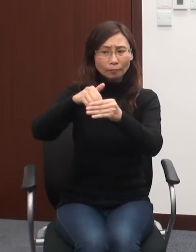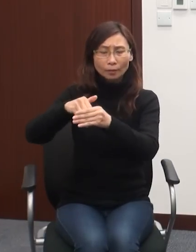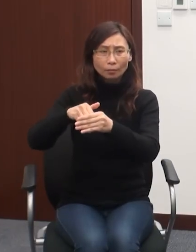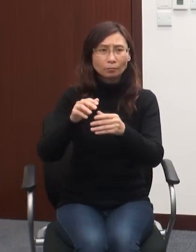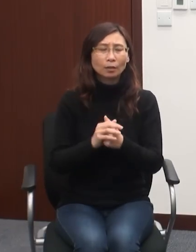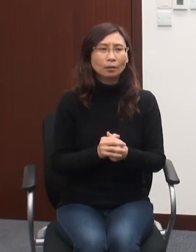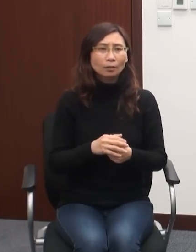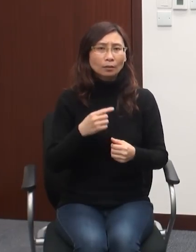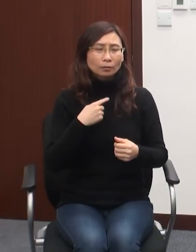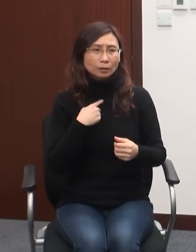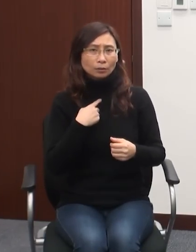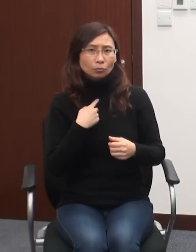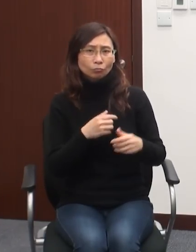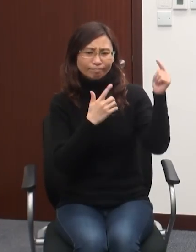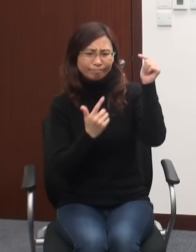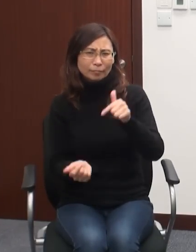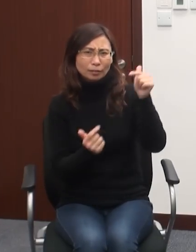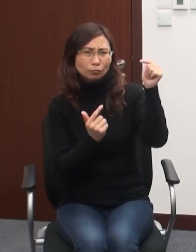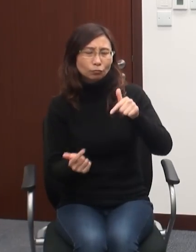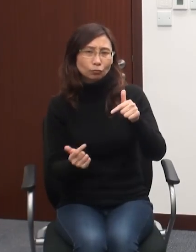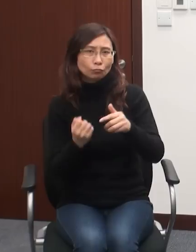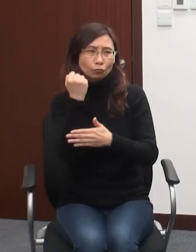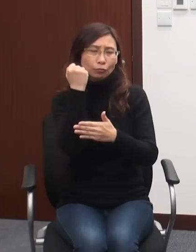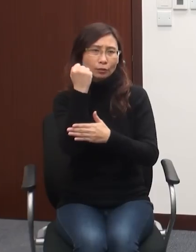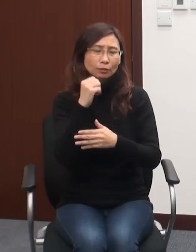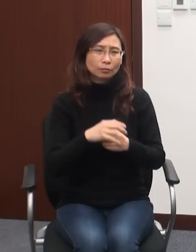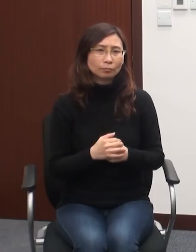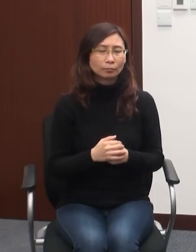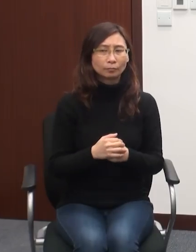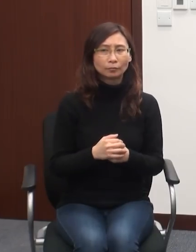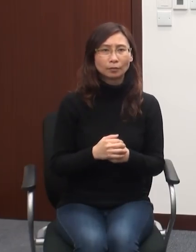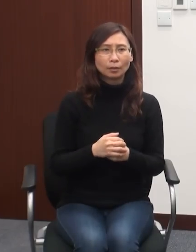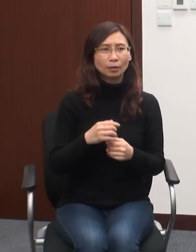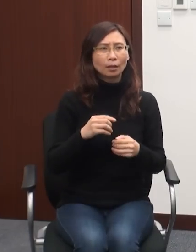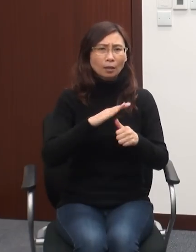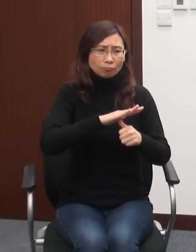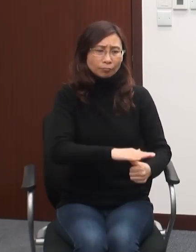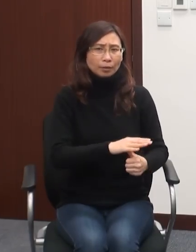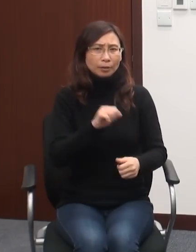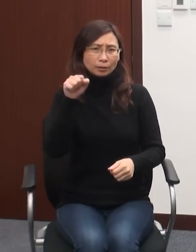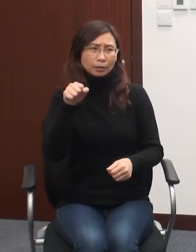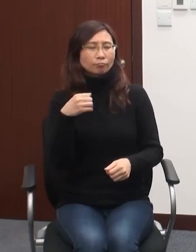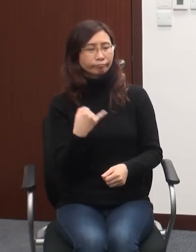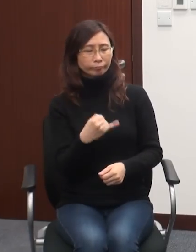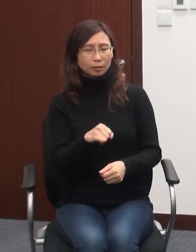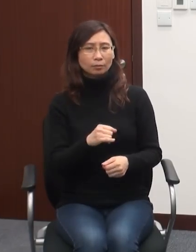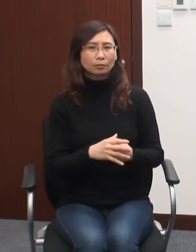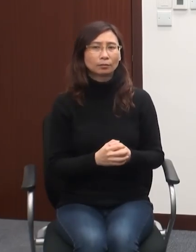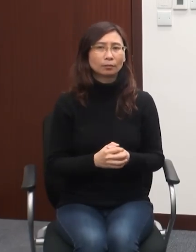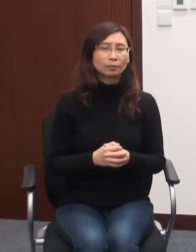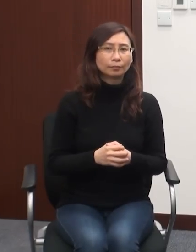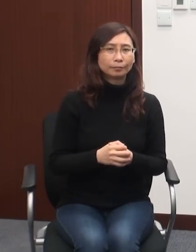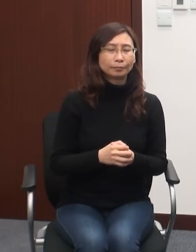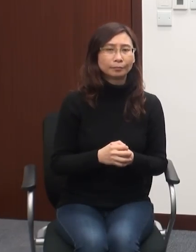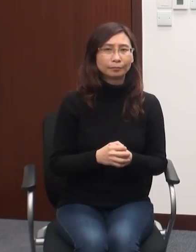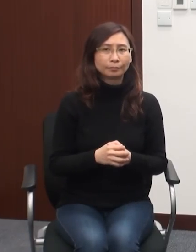通唔抗爭咩？我哋唔能夠，我哋唔能夠，因為咪搞咗出嚟啦，咁我哋被迫承認冇噶嘛，我哋一樣係 deny 佢噶嘛。咁你 deny 嘅時